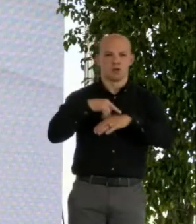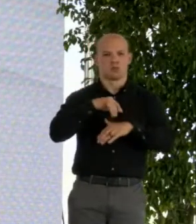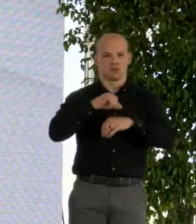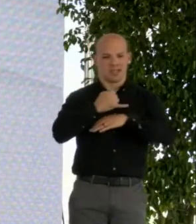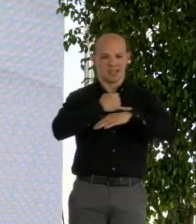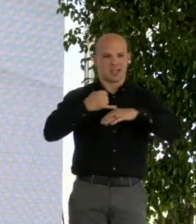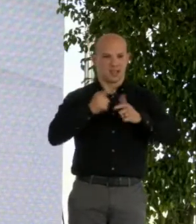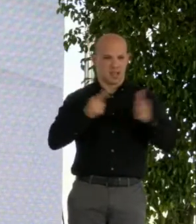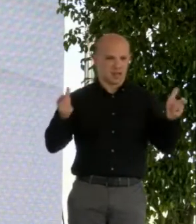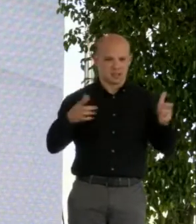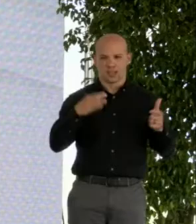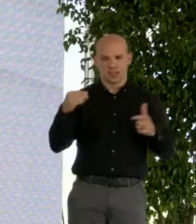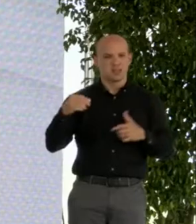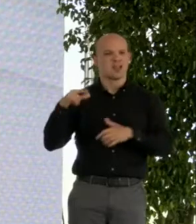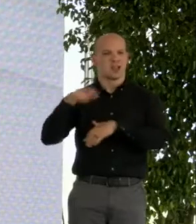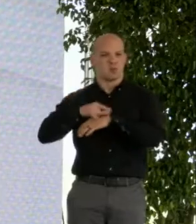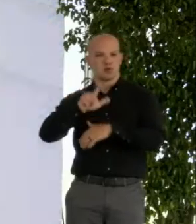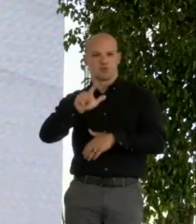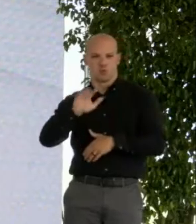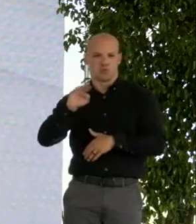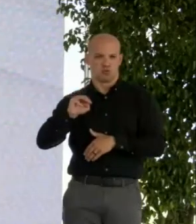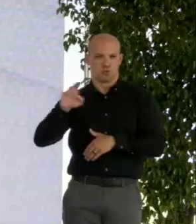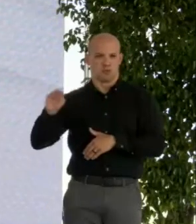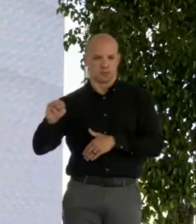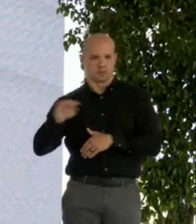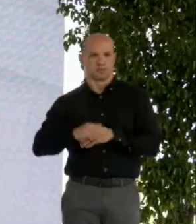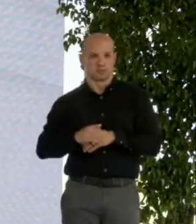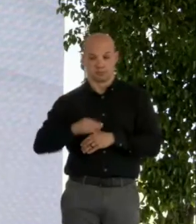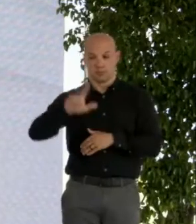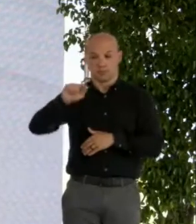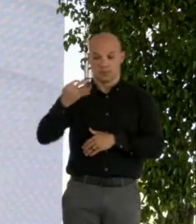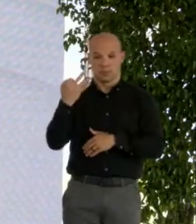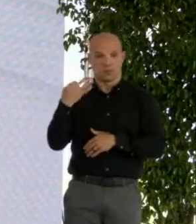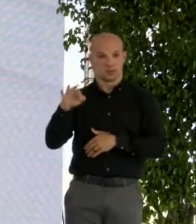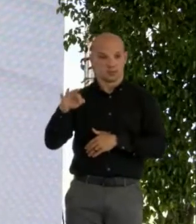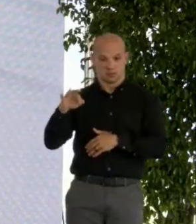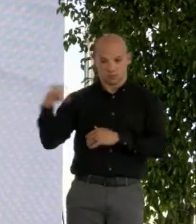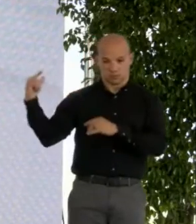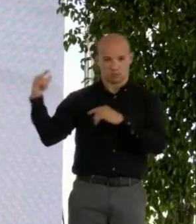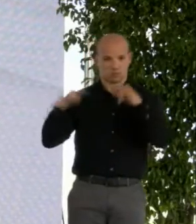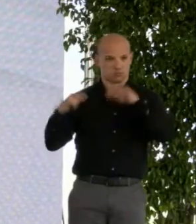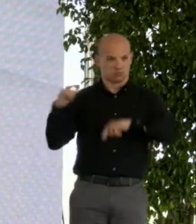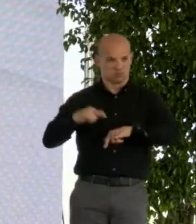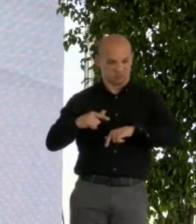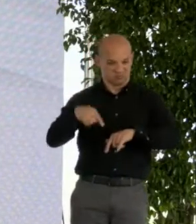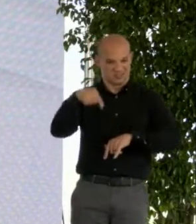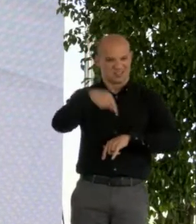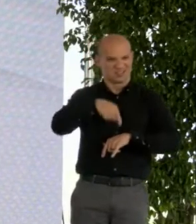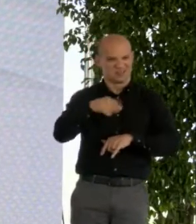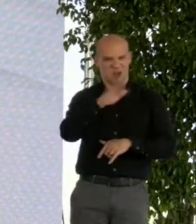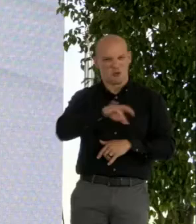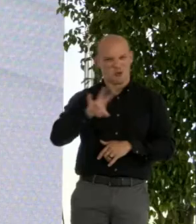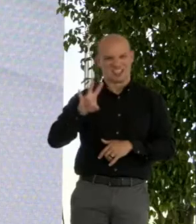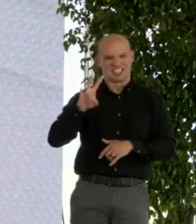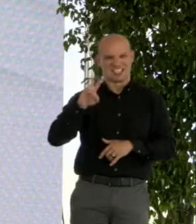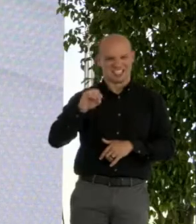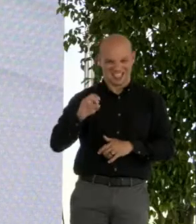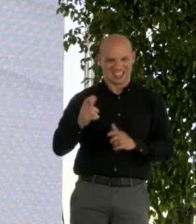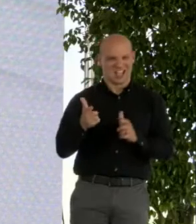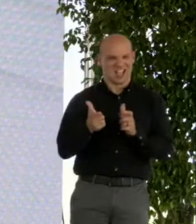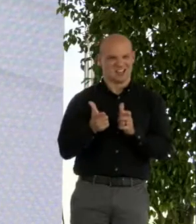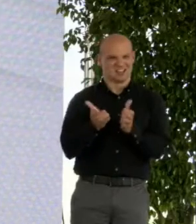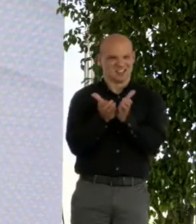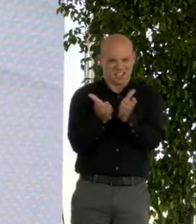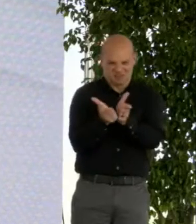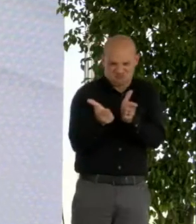Muñoz Marín. Desde el 2019 ha recibido el atraque de cerca de 70 megayates,